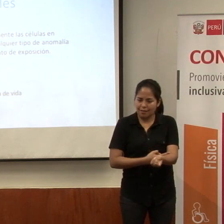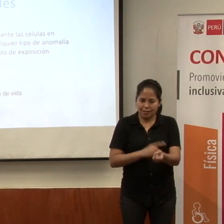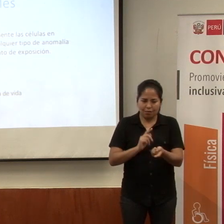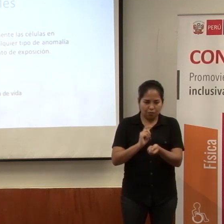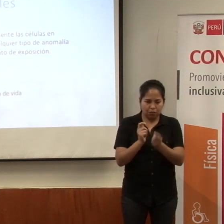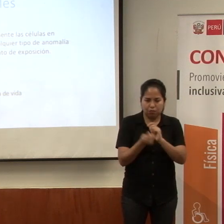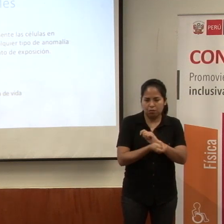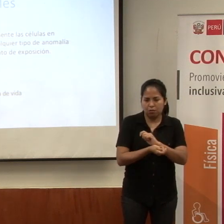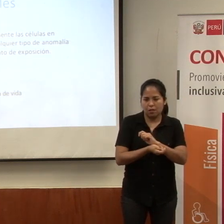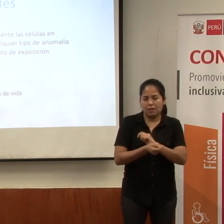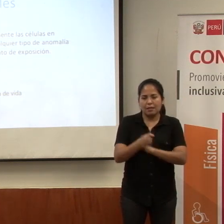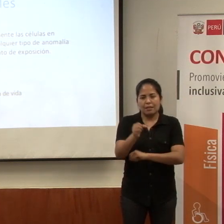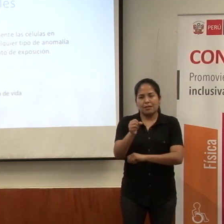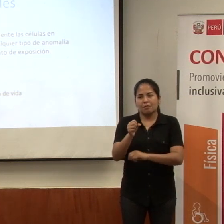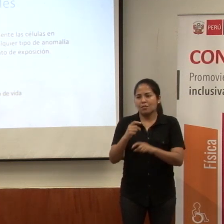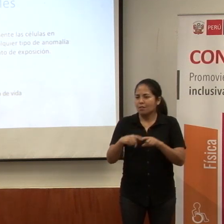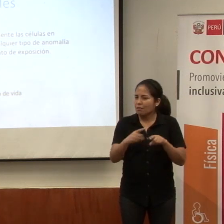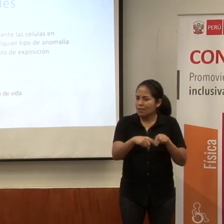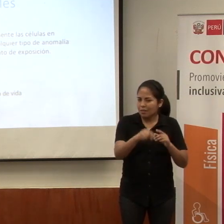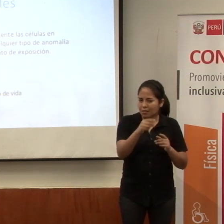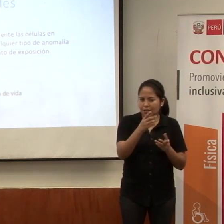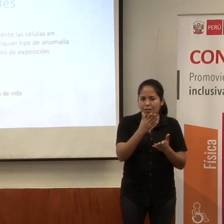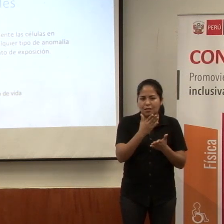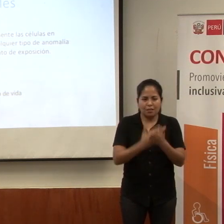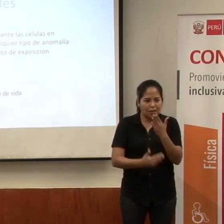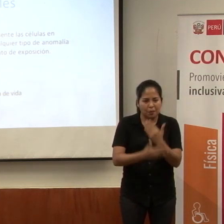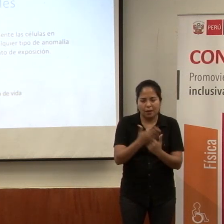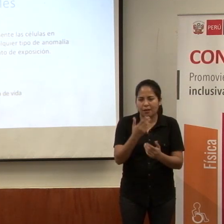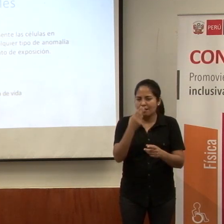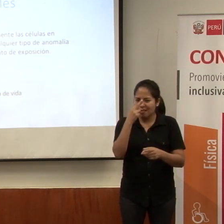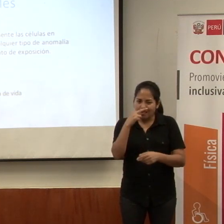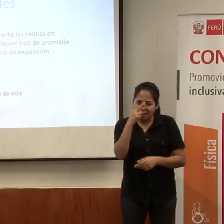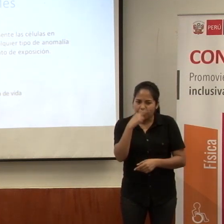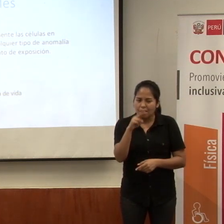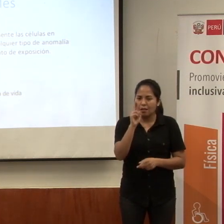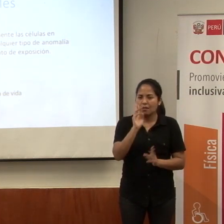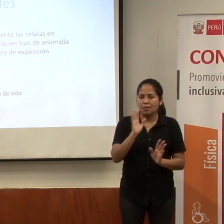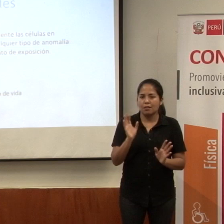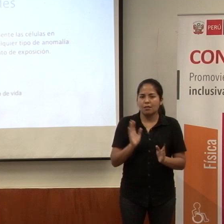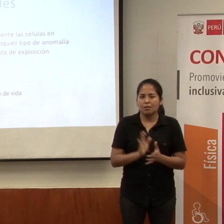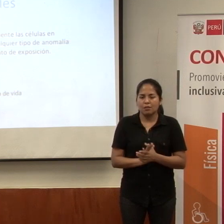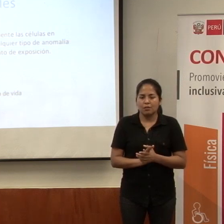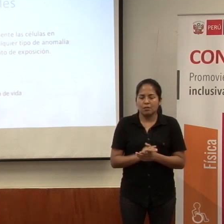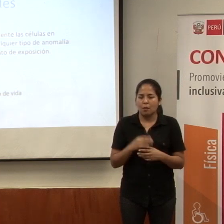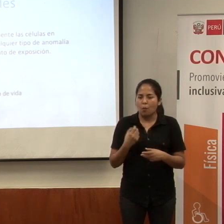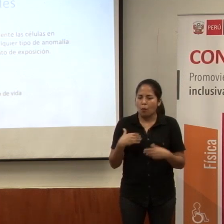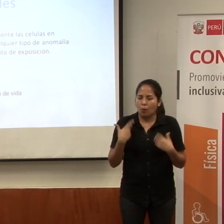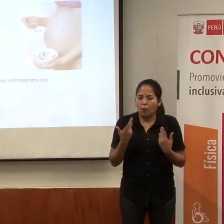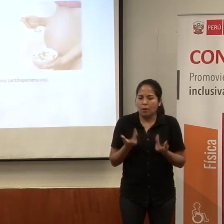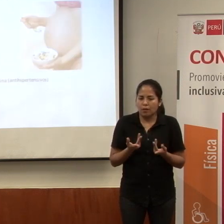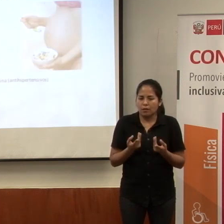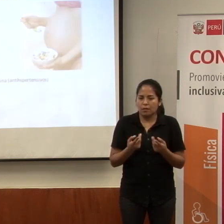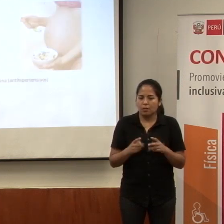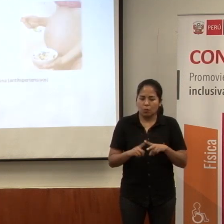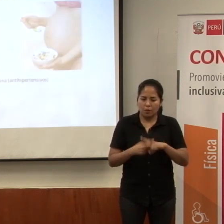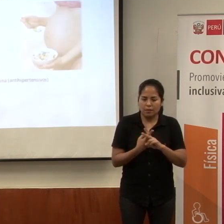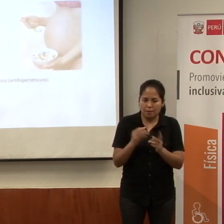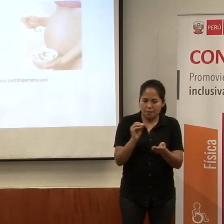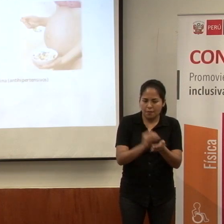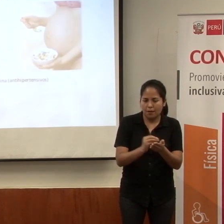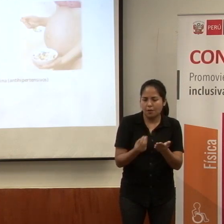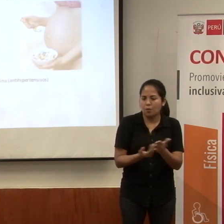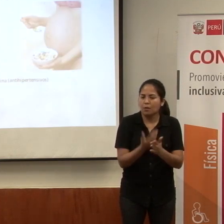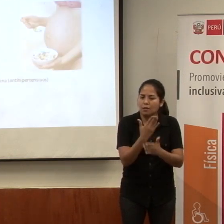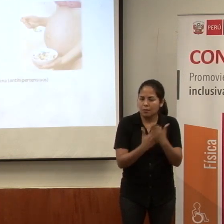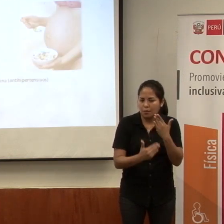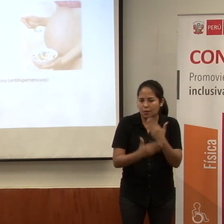de síndromes raros que hacen de que el riesgo de mayor discapacidad esté asociado al tema de la radiación.